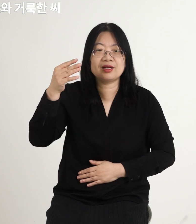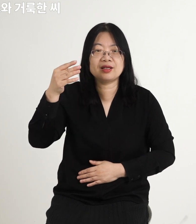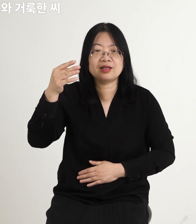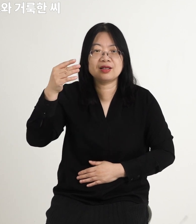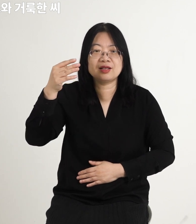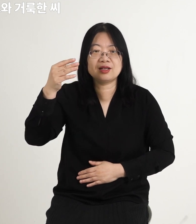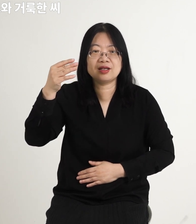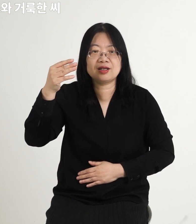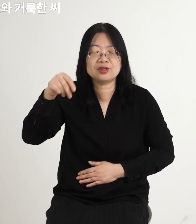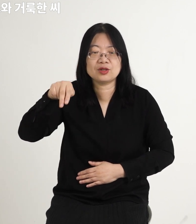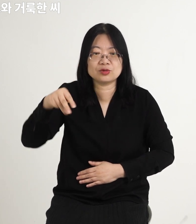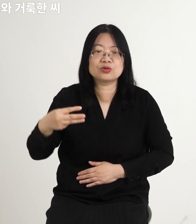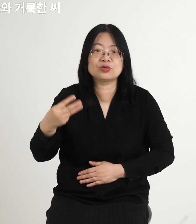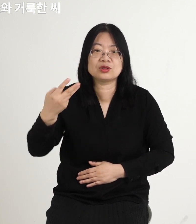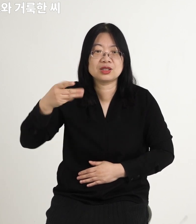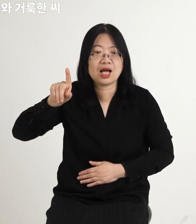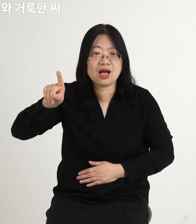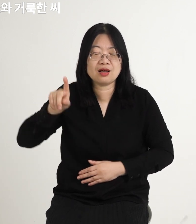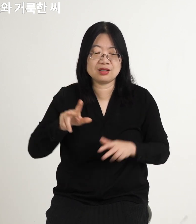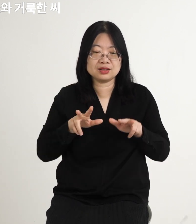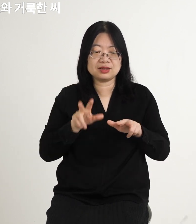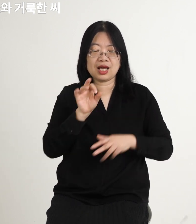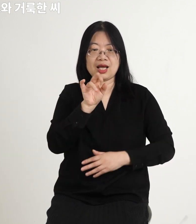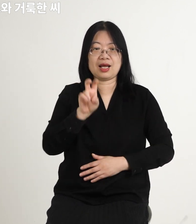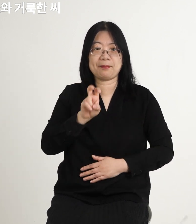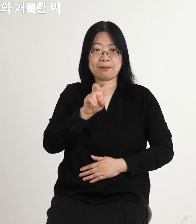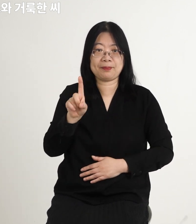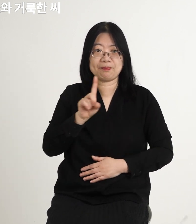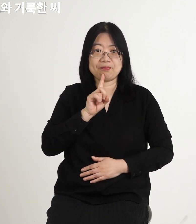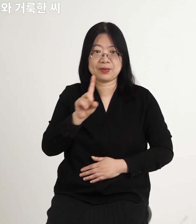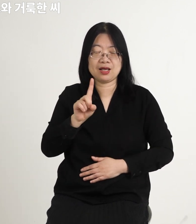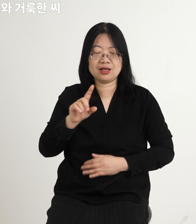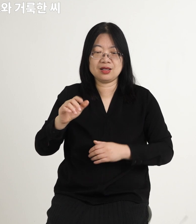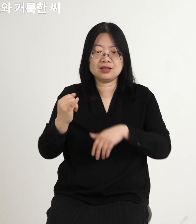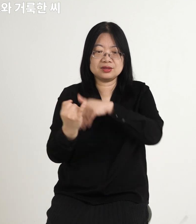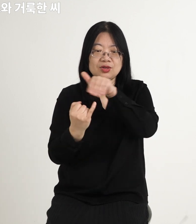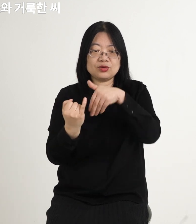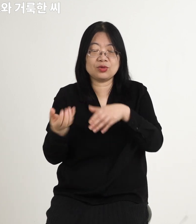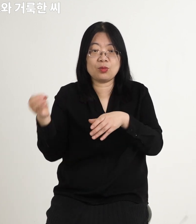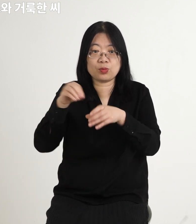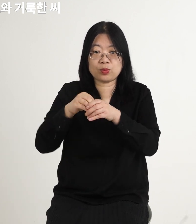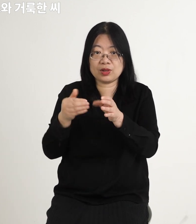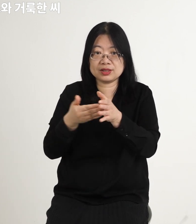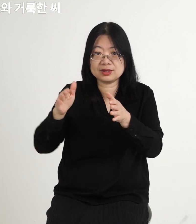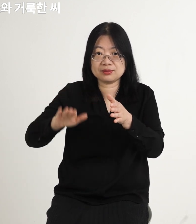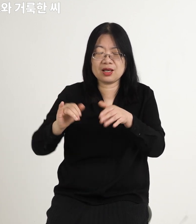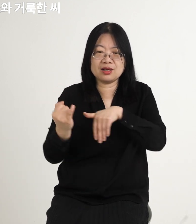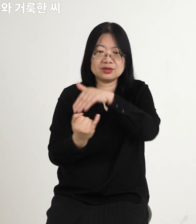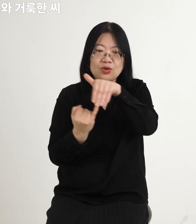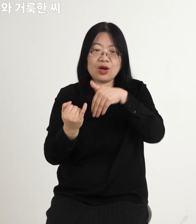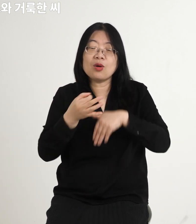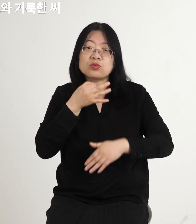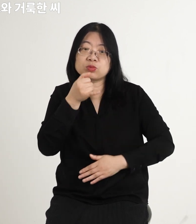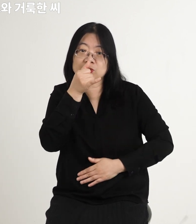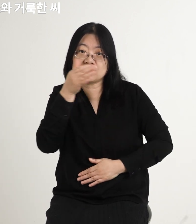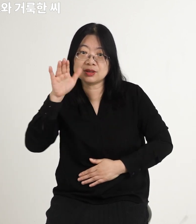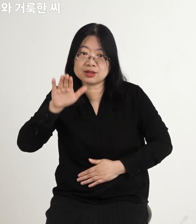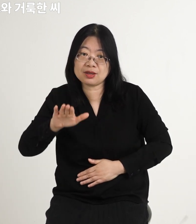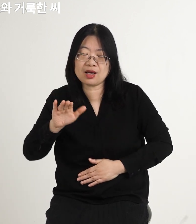근데 여기는 알마라는 말을 썼어요. 알마는 처녀를 포함하지만 처녀라고도 부를 수